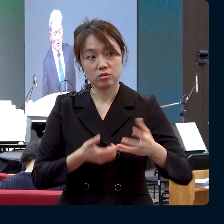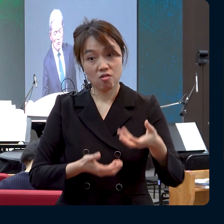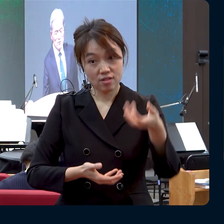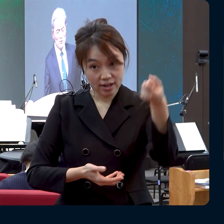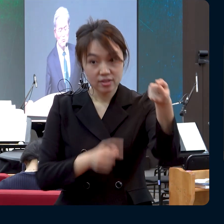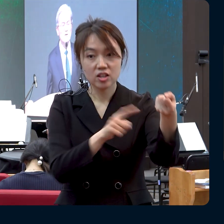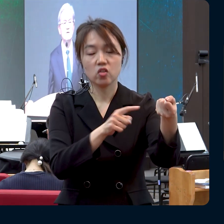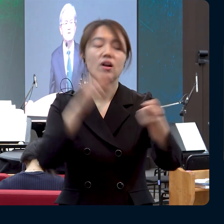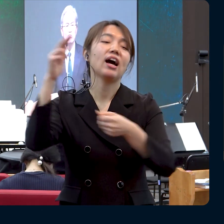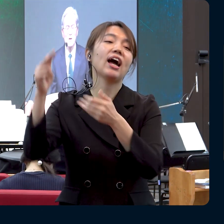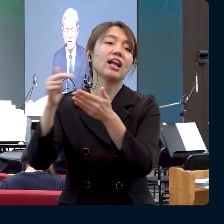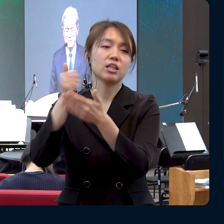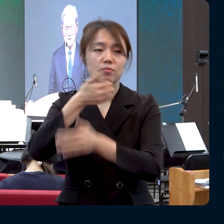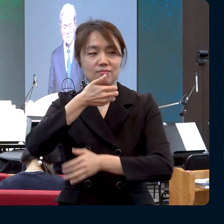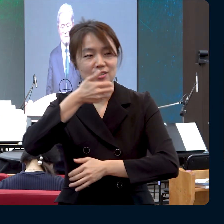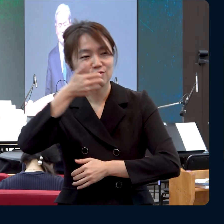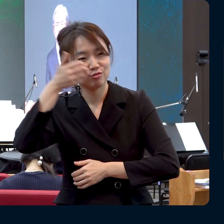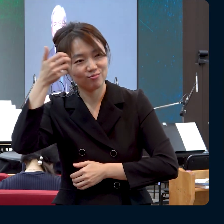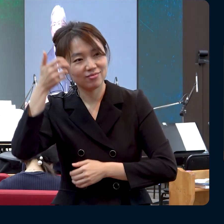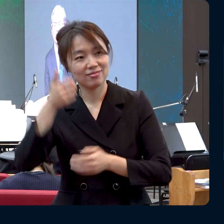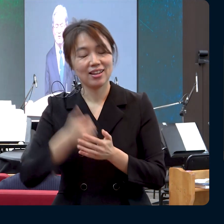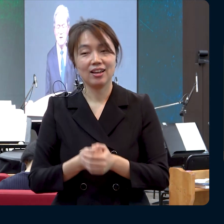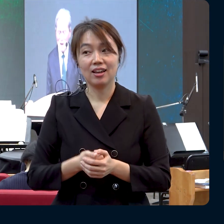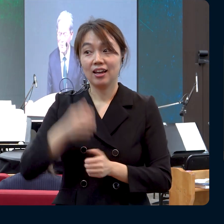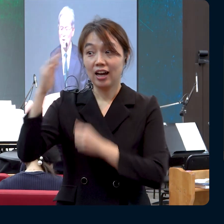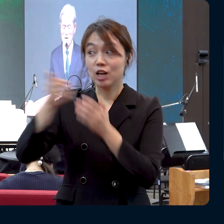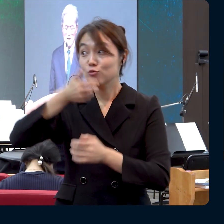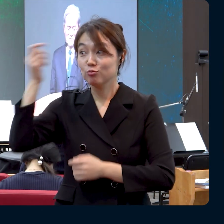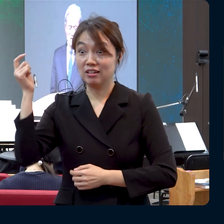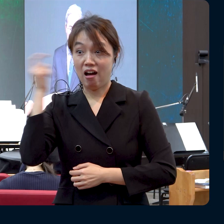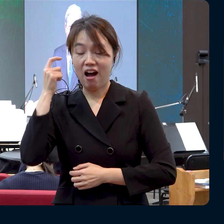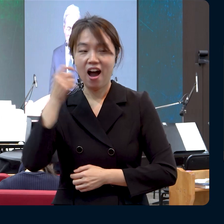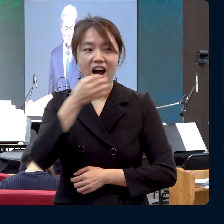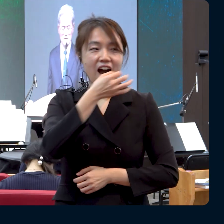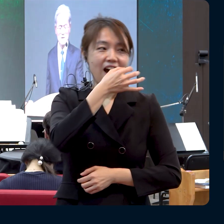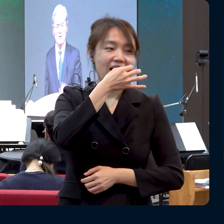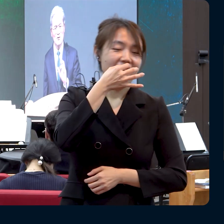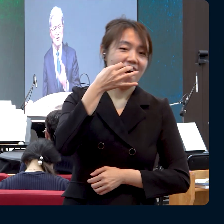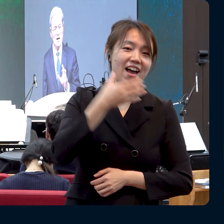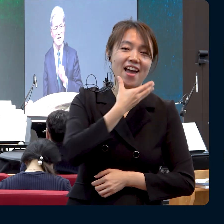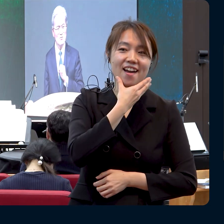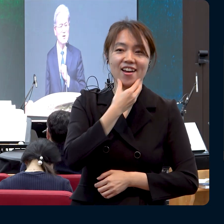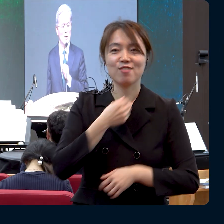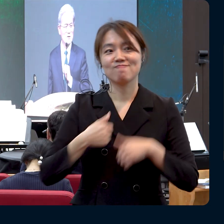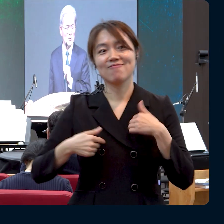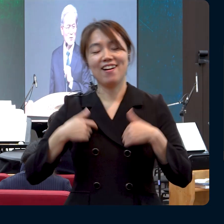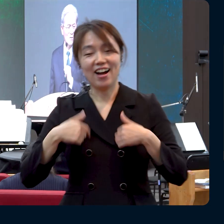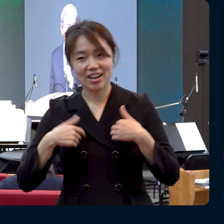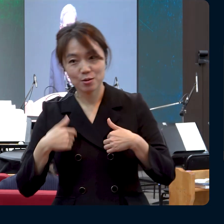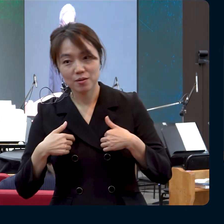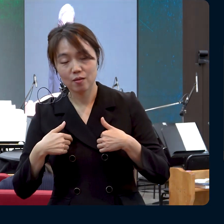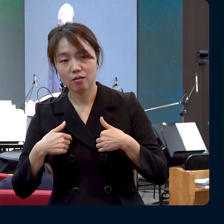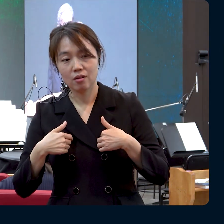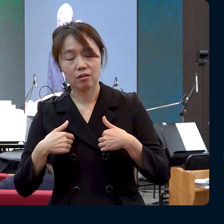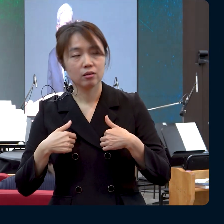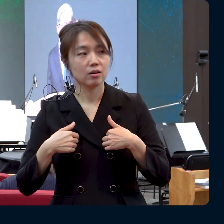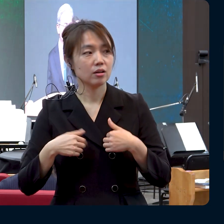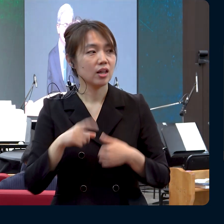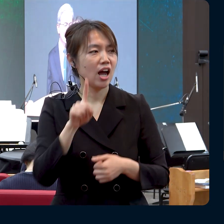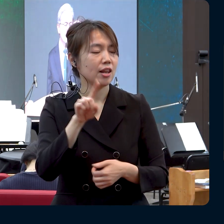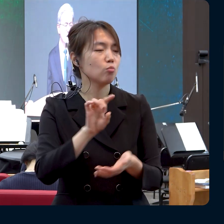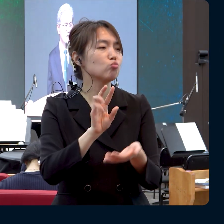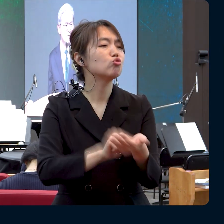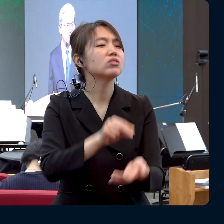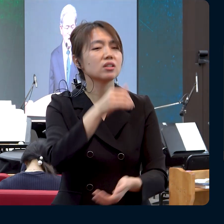하나님의 회복의 꿈은 우리를 흥분하게 합니다. 우리를 행복하게 합니다. 자, 그런데 여기 한 가지 문제가 있어요. 문제는 뭐냐면